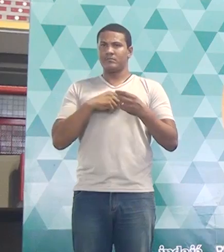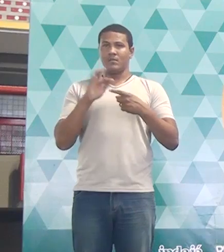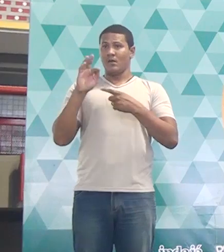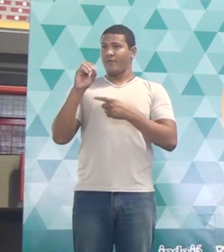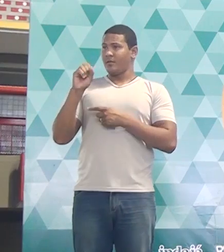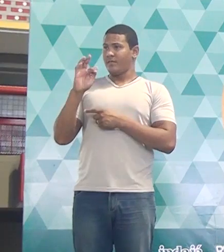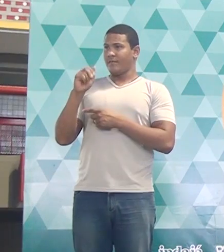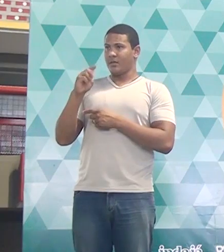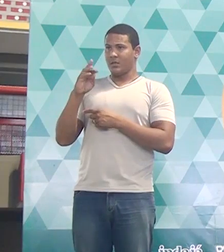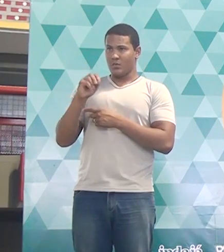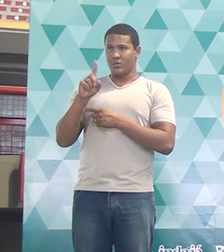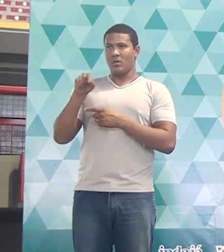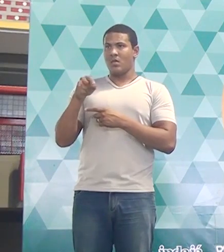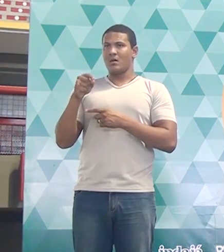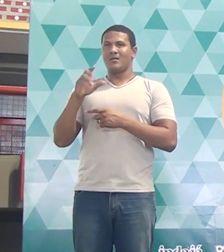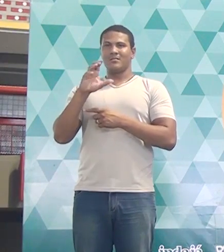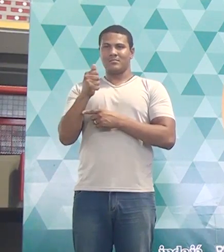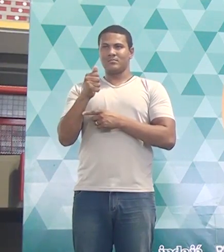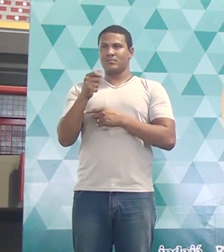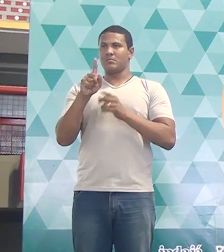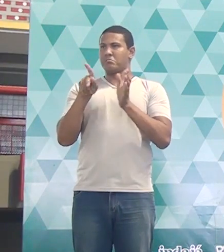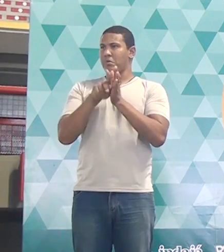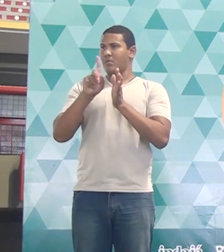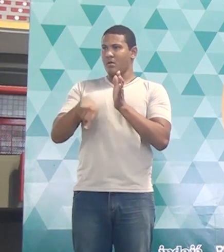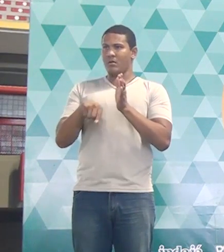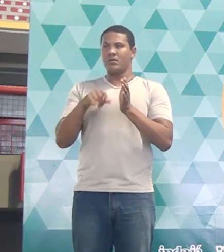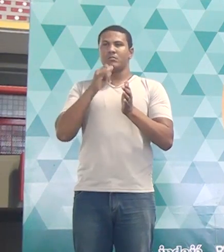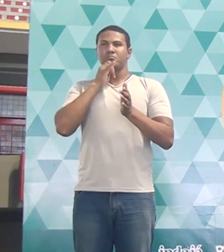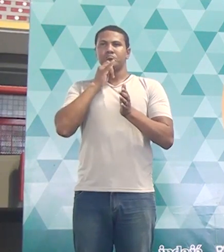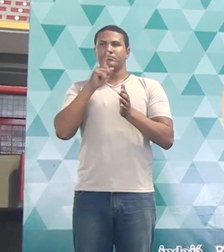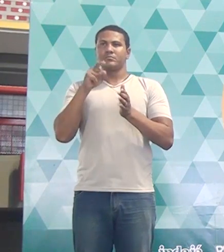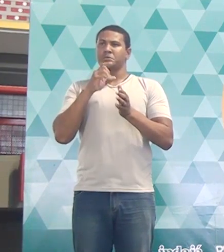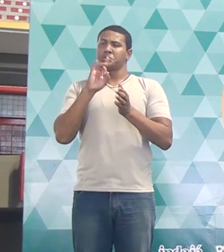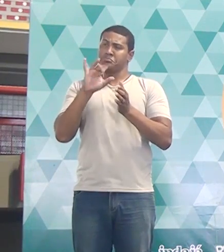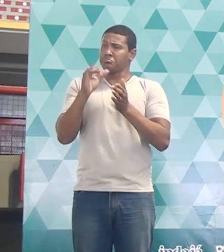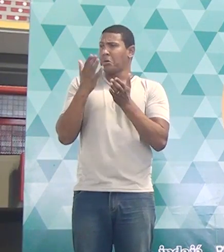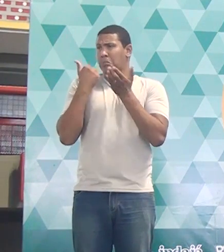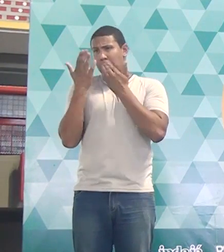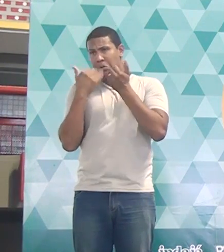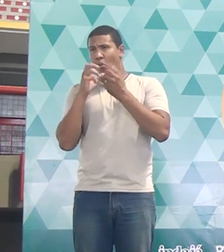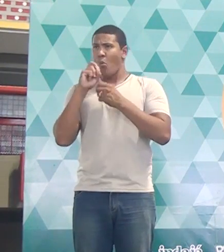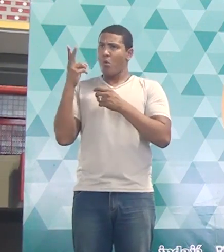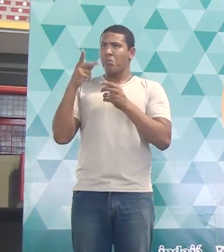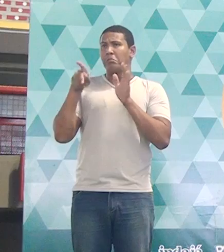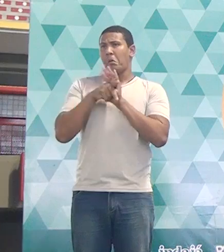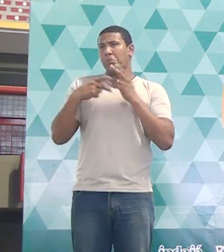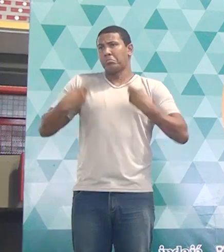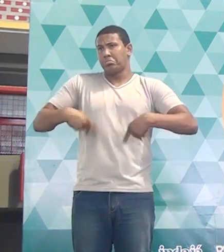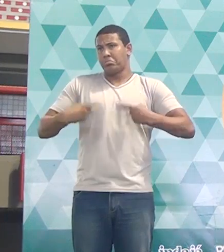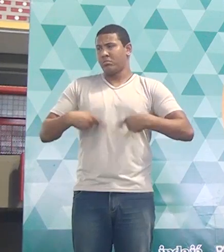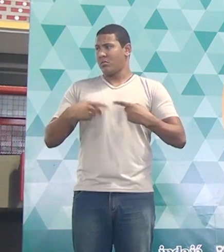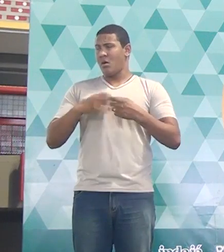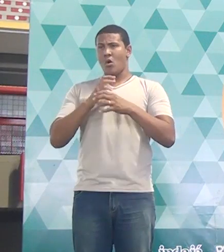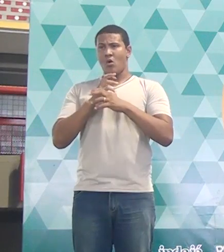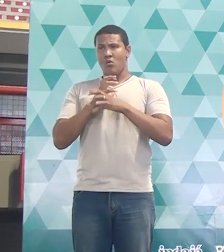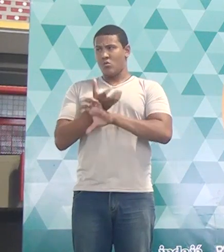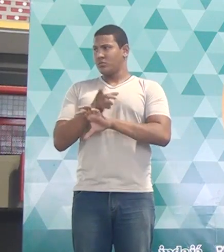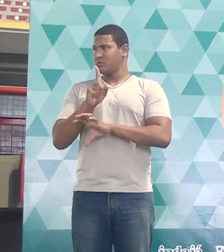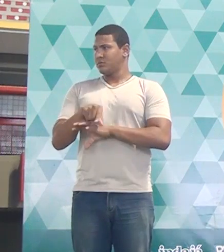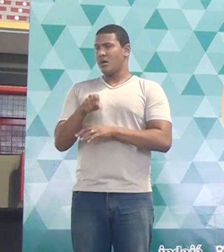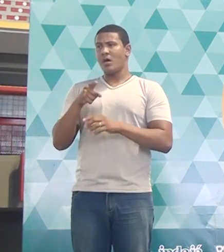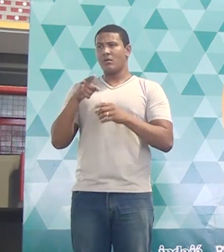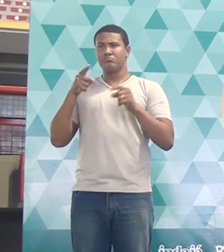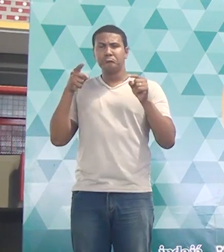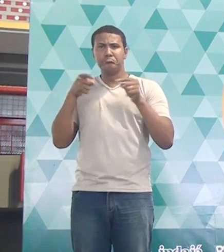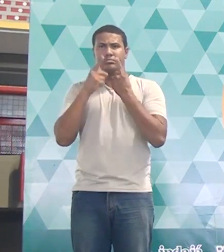o cálcio do seu organismo, vindo da alimentação ou da sua matriz óssea, se combina com fosfato.